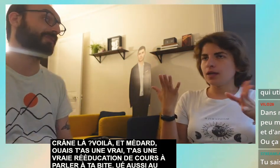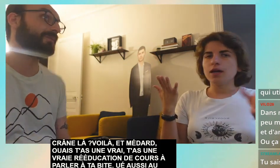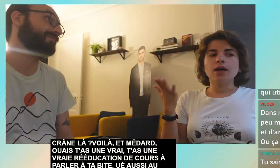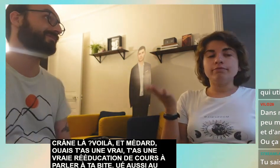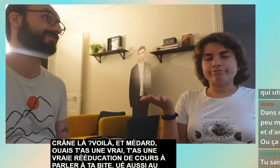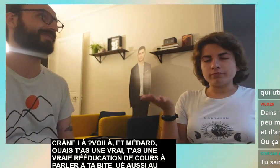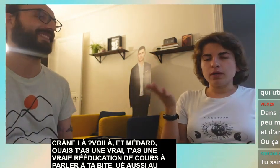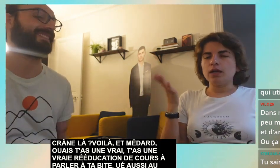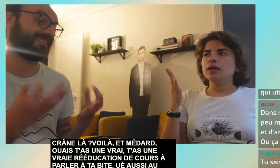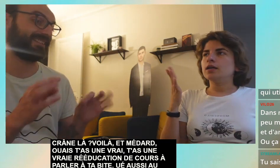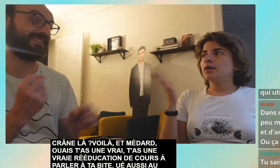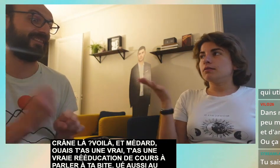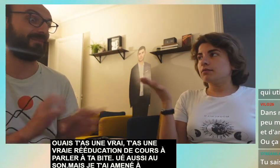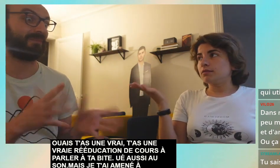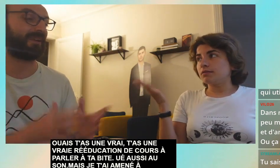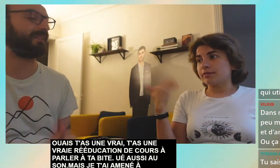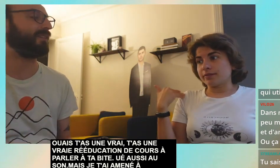Ouais, 10 ans à peu près. Quoi.